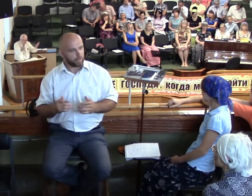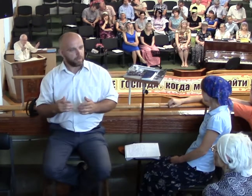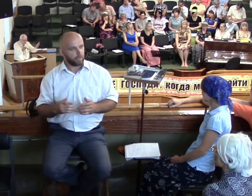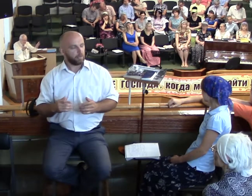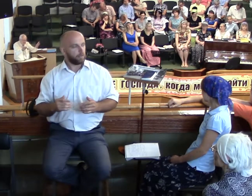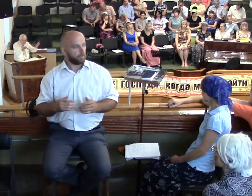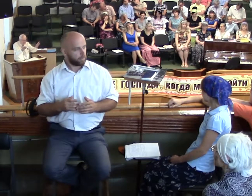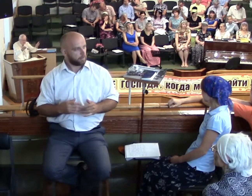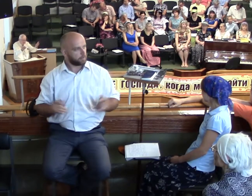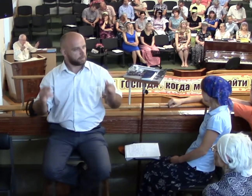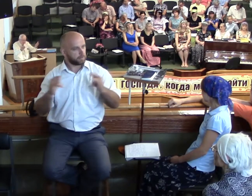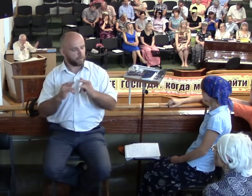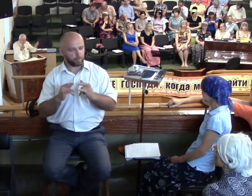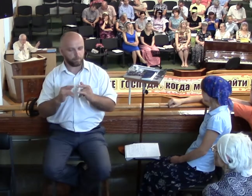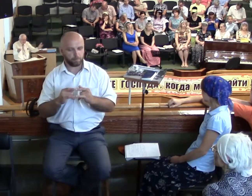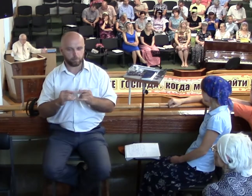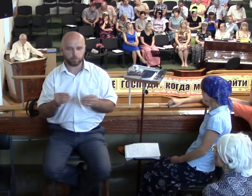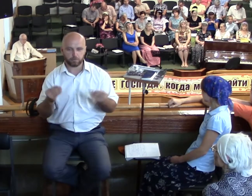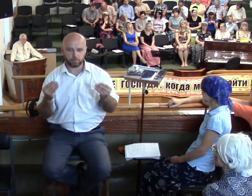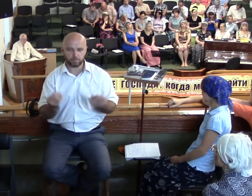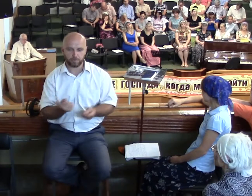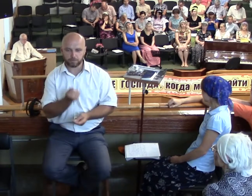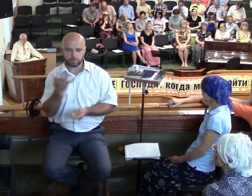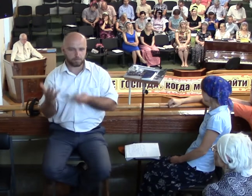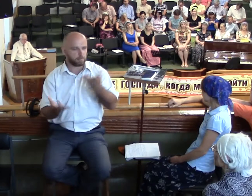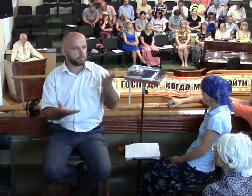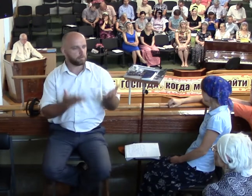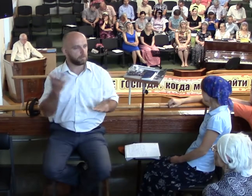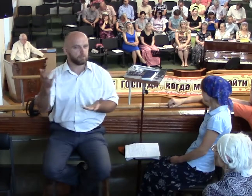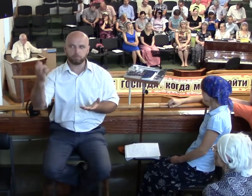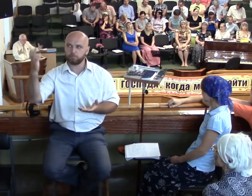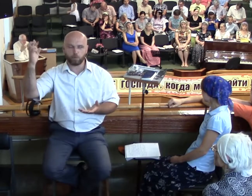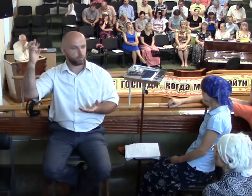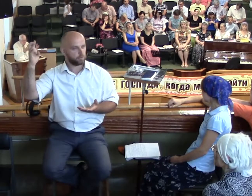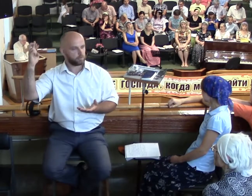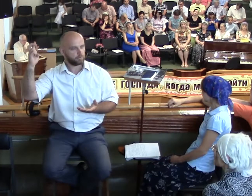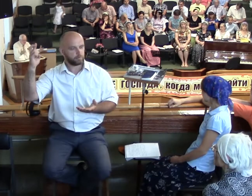будет преображаться в прекрасный цветник Божий.